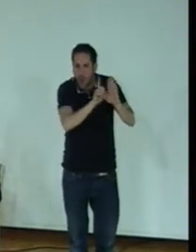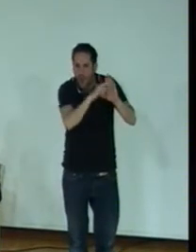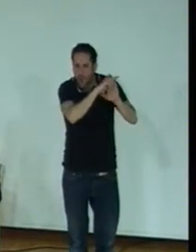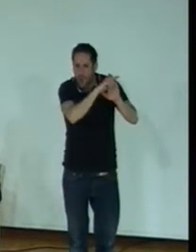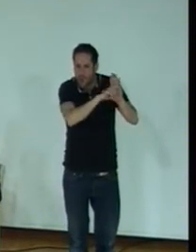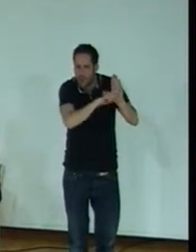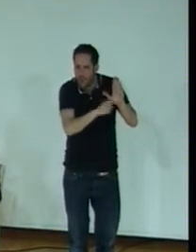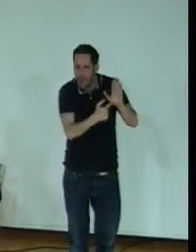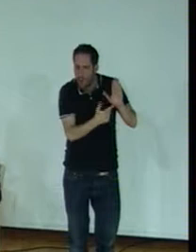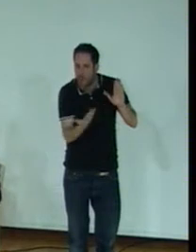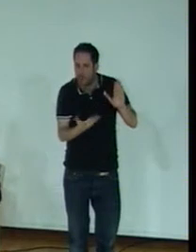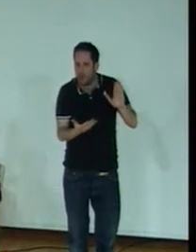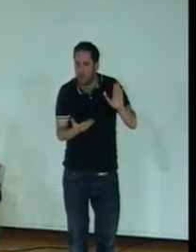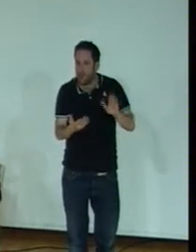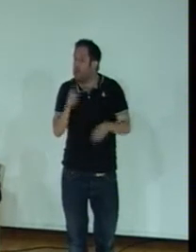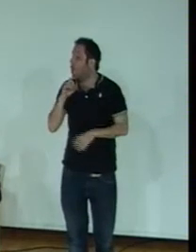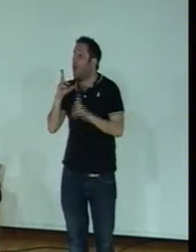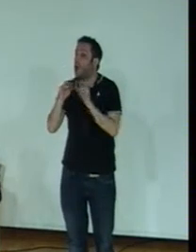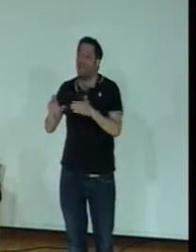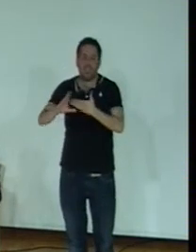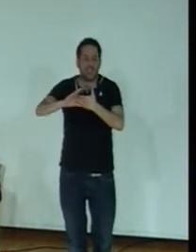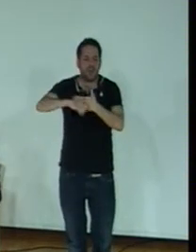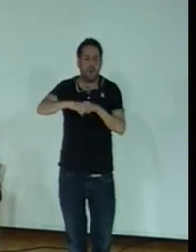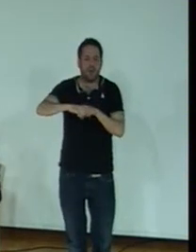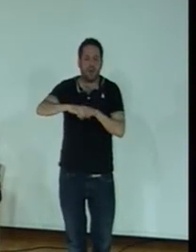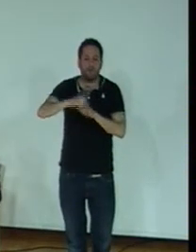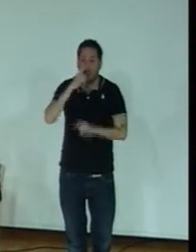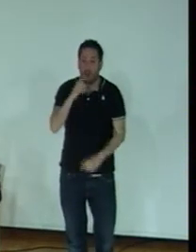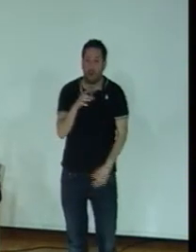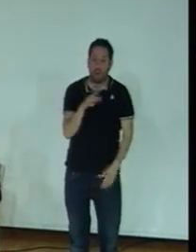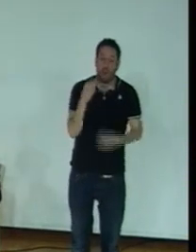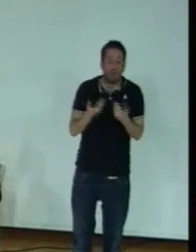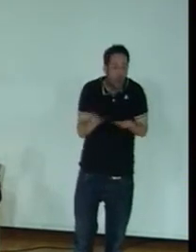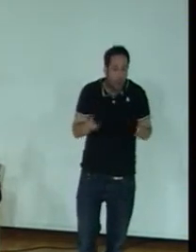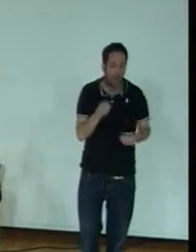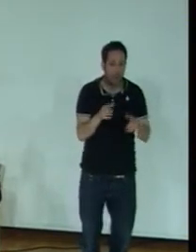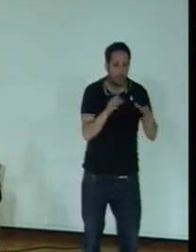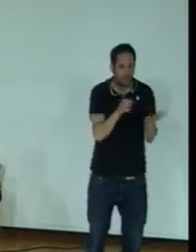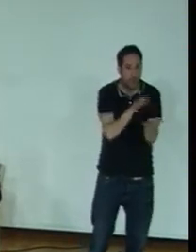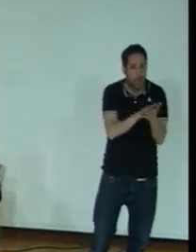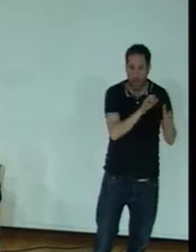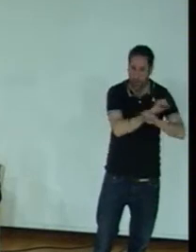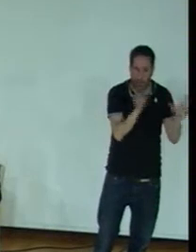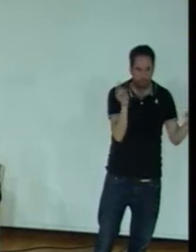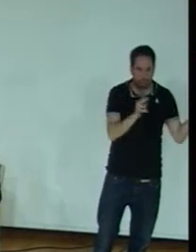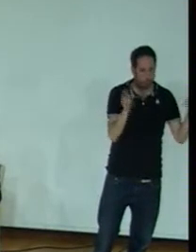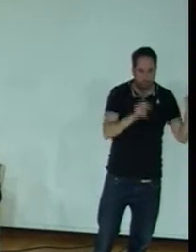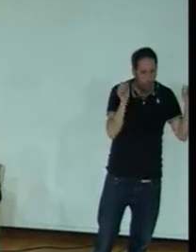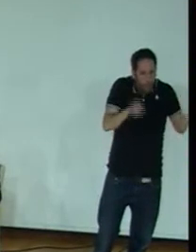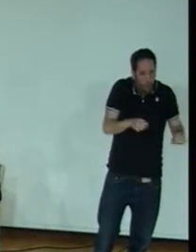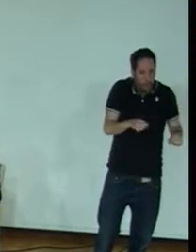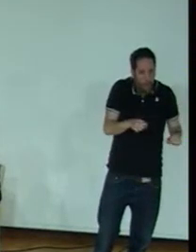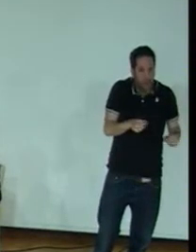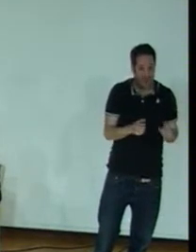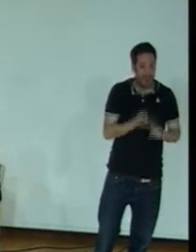C'est, quand je l'ai expliqué au début, le chiffrement, ça avait l'air d'être binaire. Soit le message est en clair et tout le monde peut le lire, c'est un